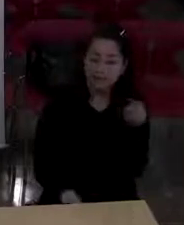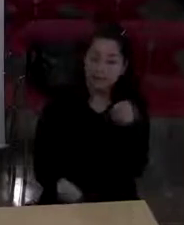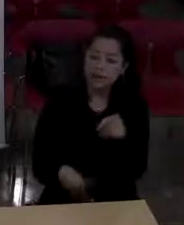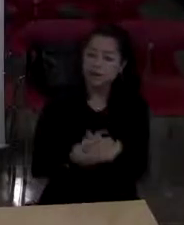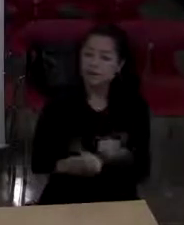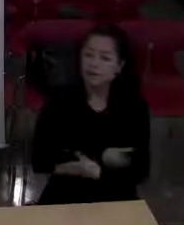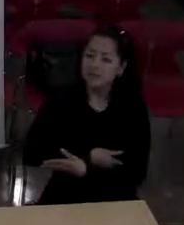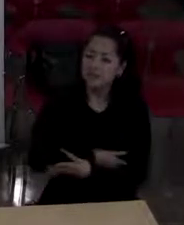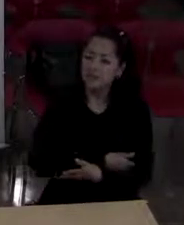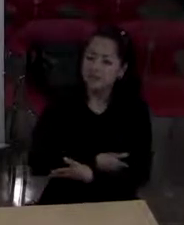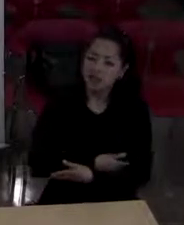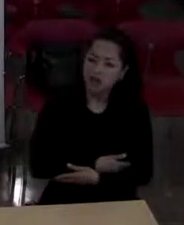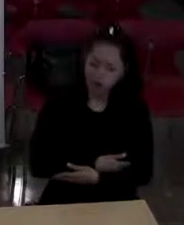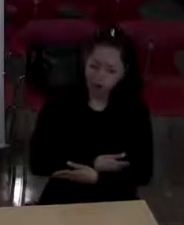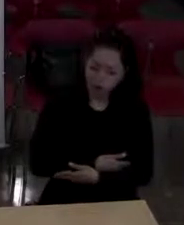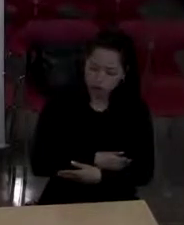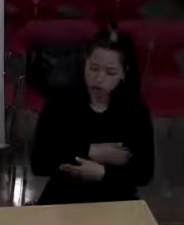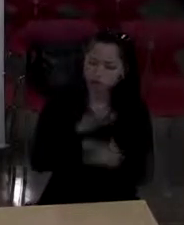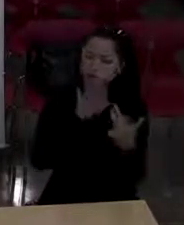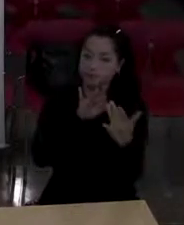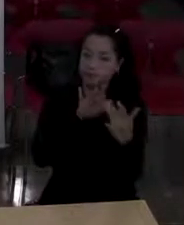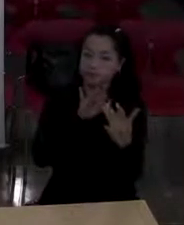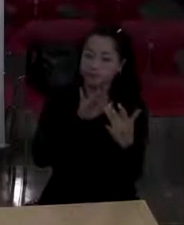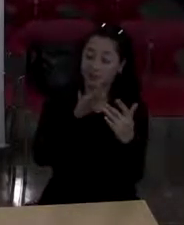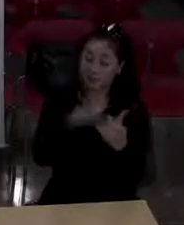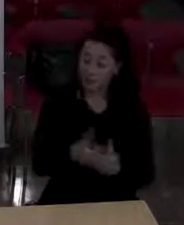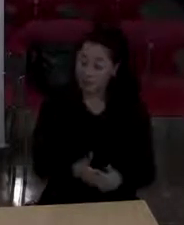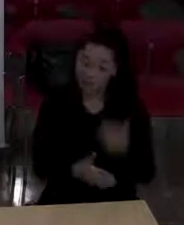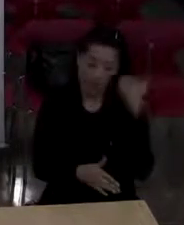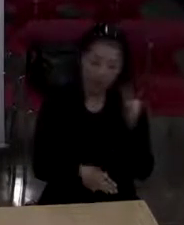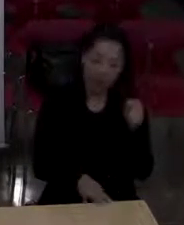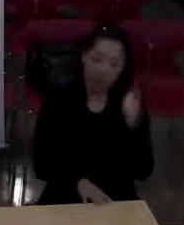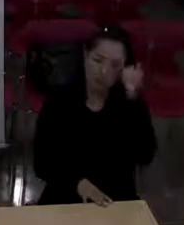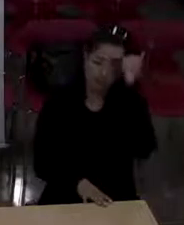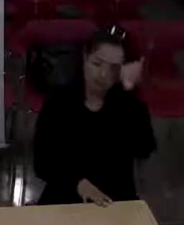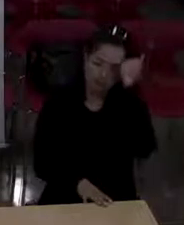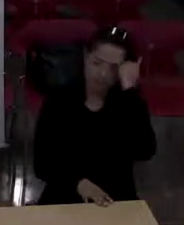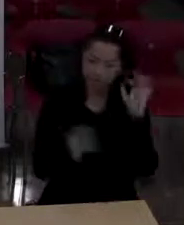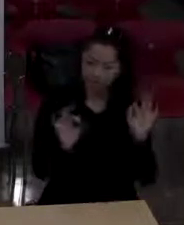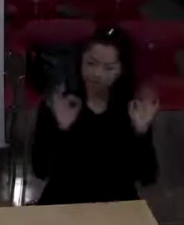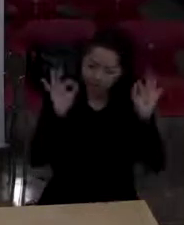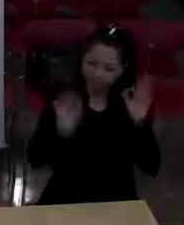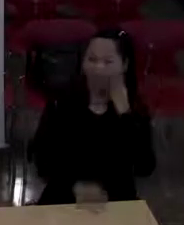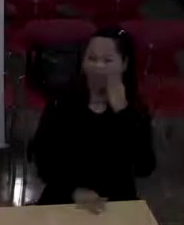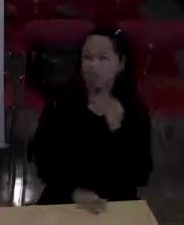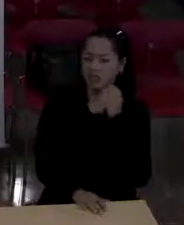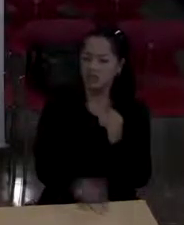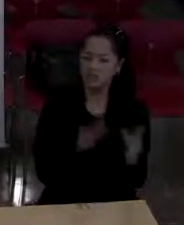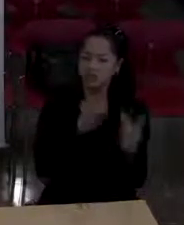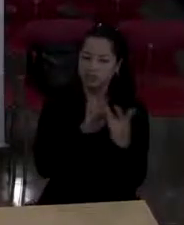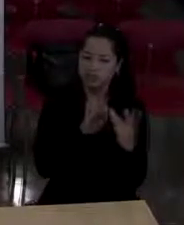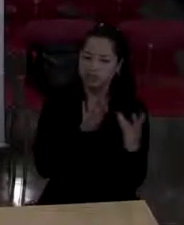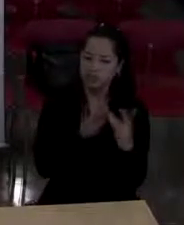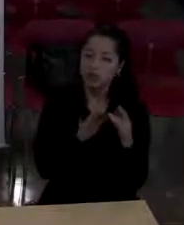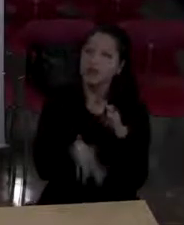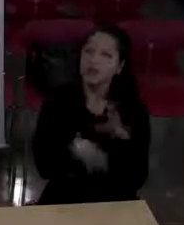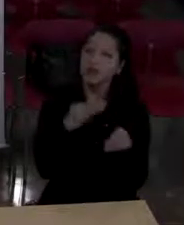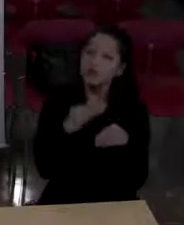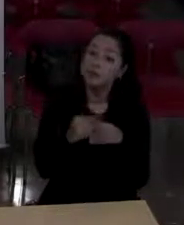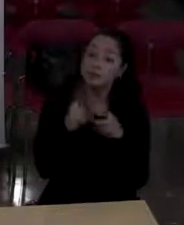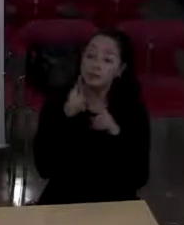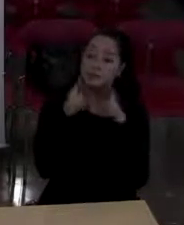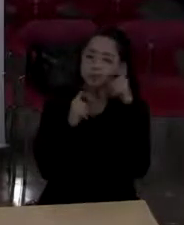expertos, se le empieza a trabajar la imitación con gestos naturales y poco a poco dentro de ese desarrollo y a través de